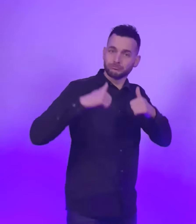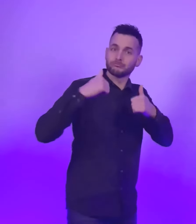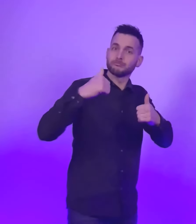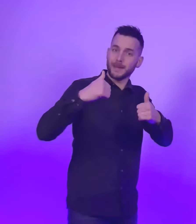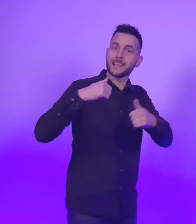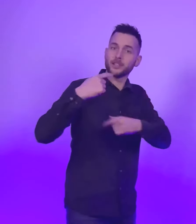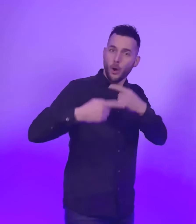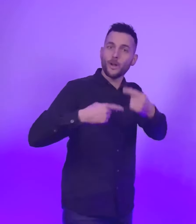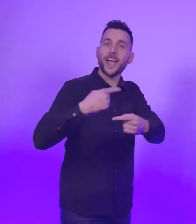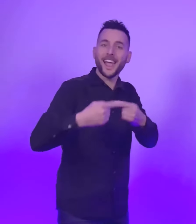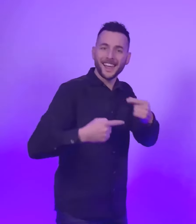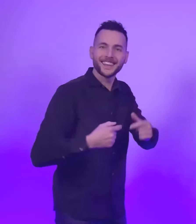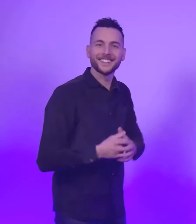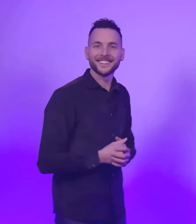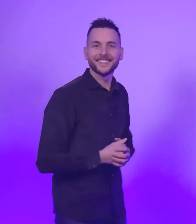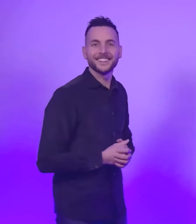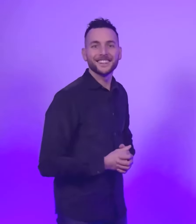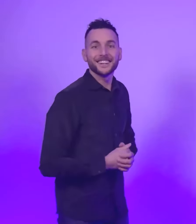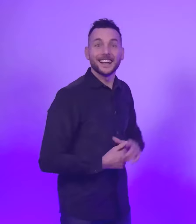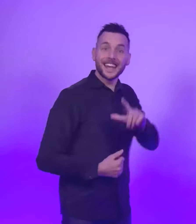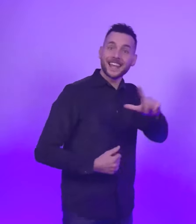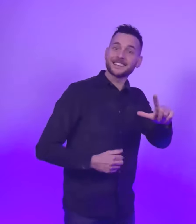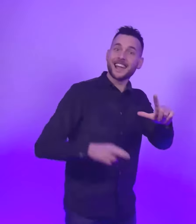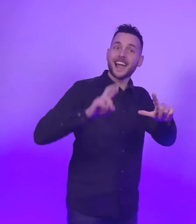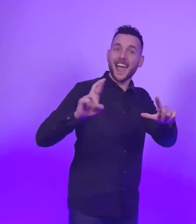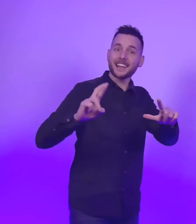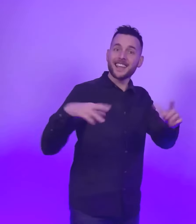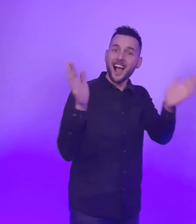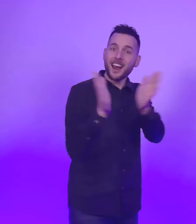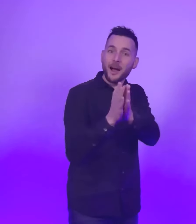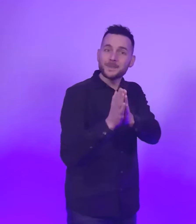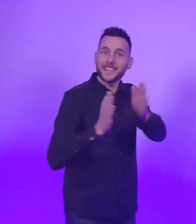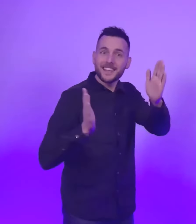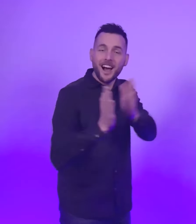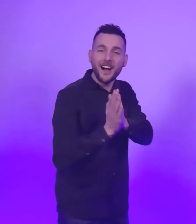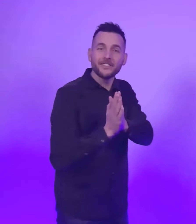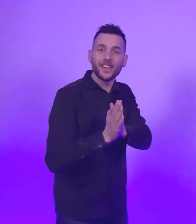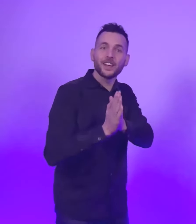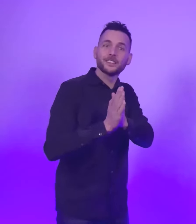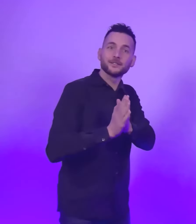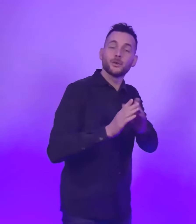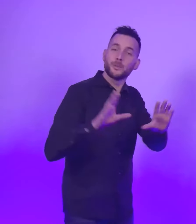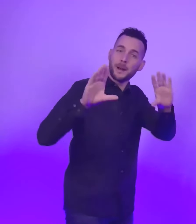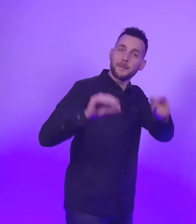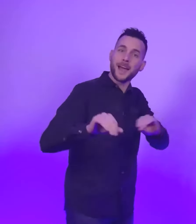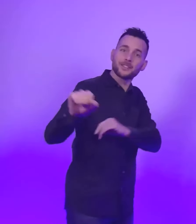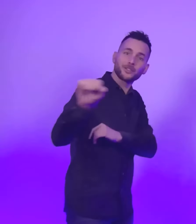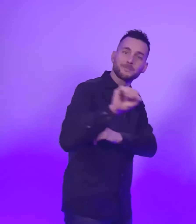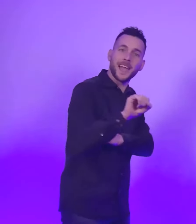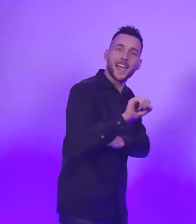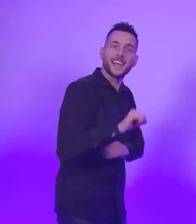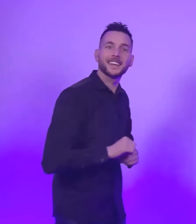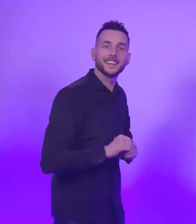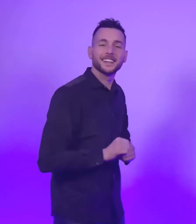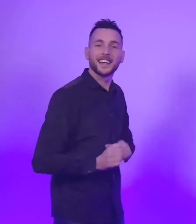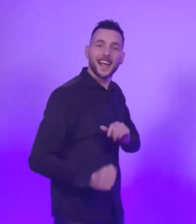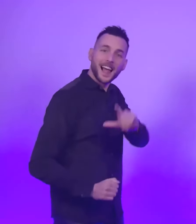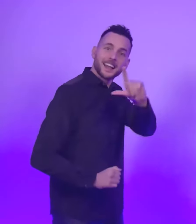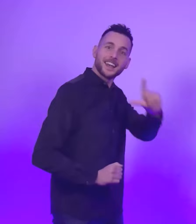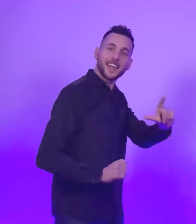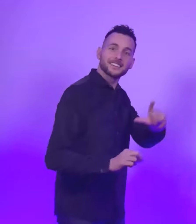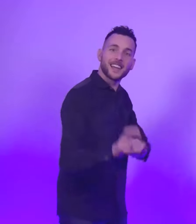dat gaat best oké. Links, rechts, klap eens in je handen, doe maar met ons mee.